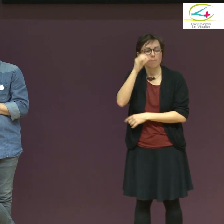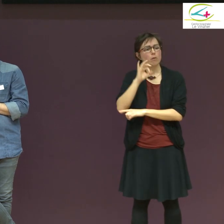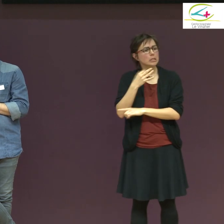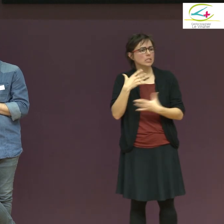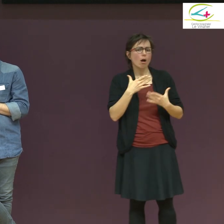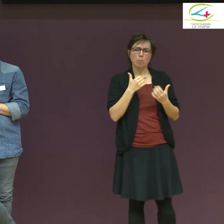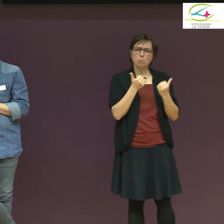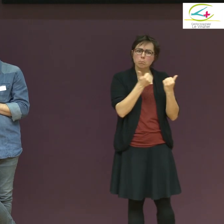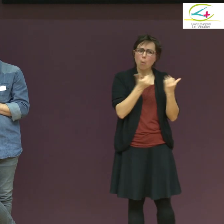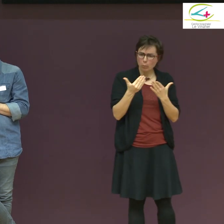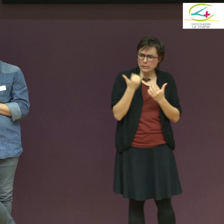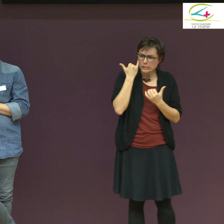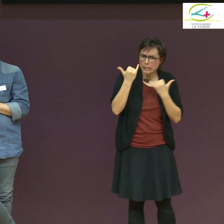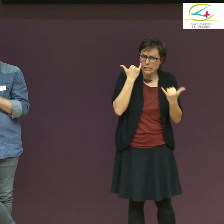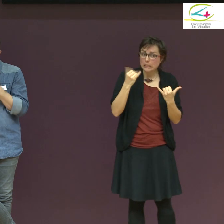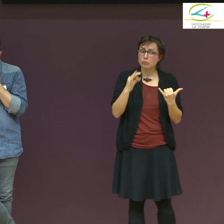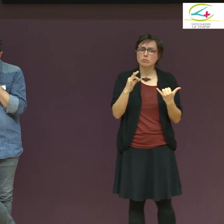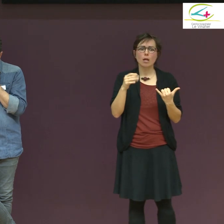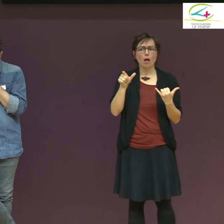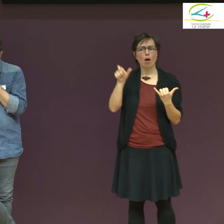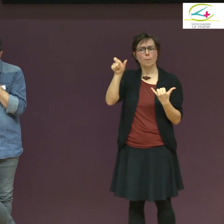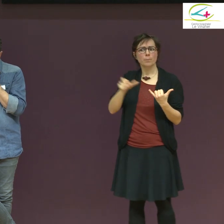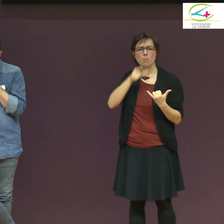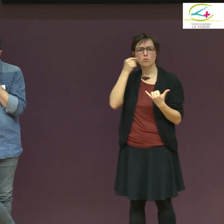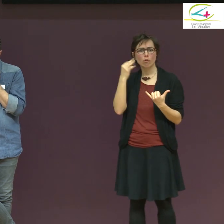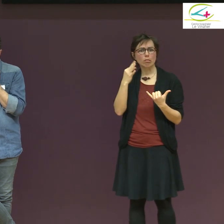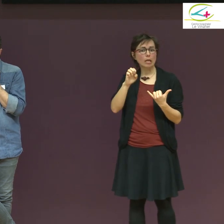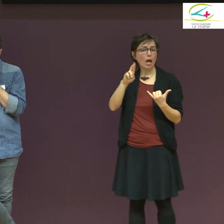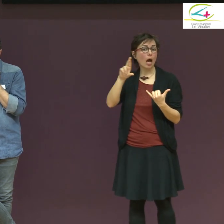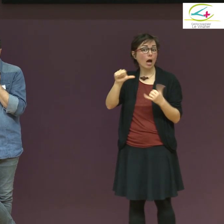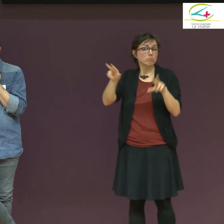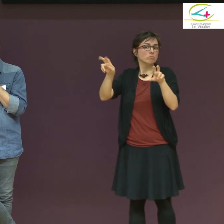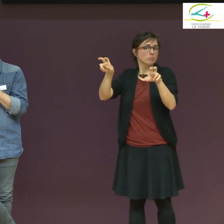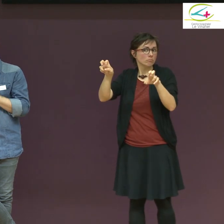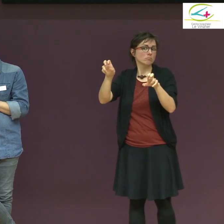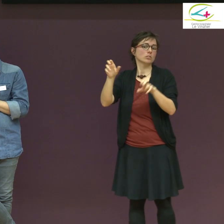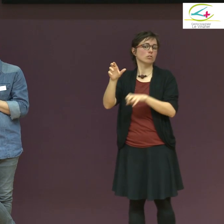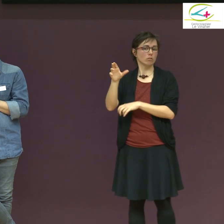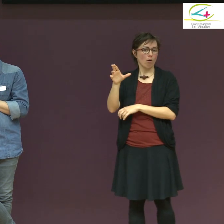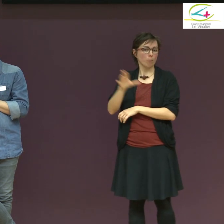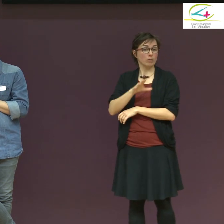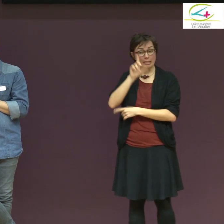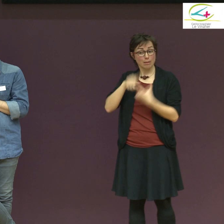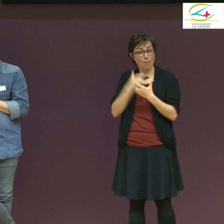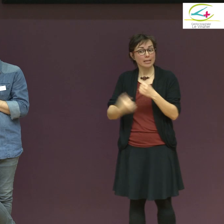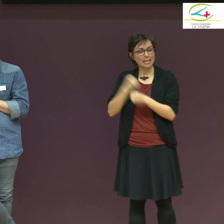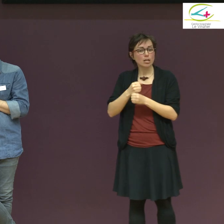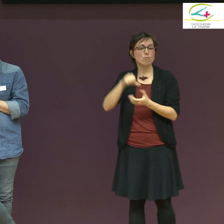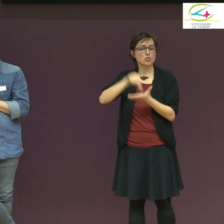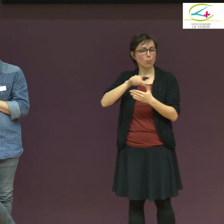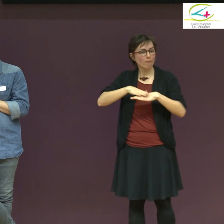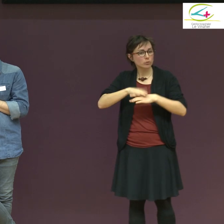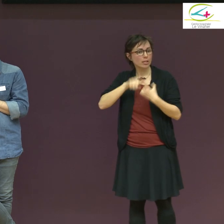plein d'idées, et je vais reprendre un mot d'un monsieur qui s'appelle Jean-Louis Terra, le professeur Terra, qui a créé le Centre de prévention du suicide à Lyon, qui œuvre depuis 20